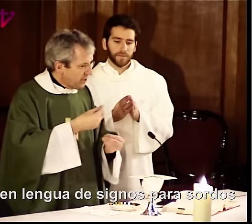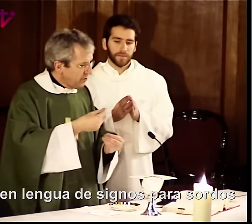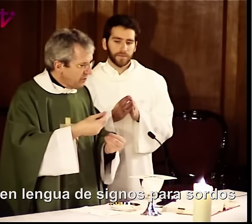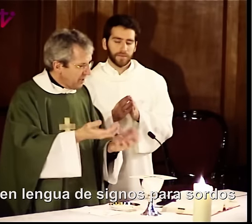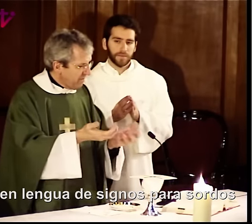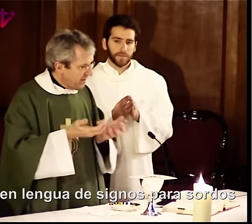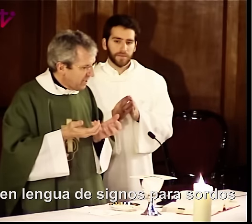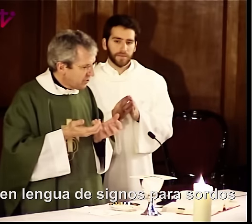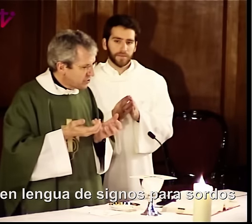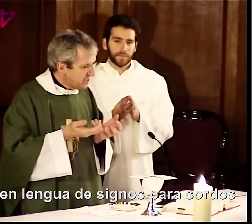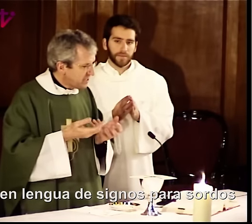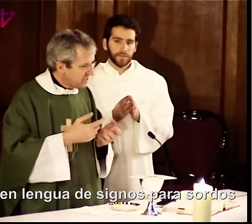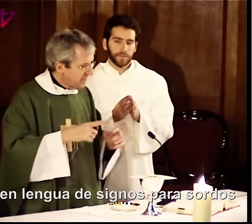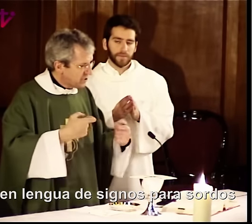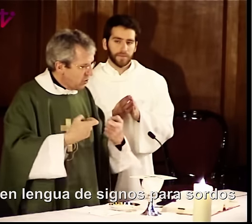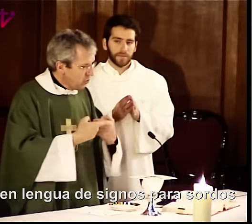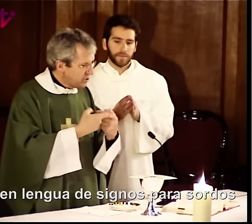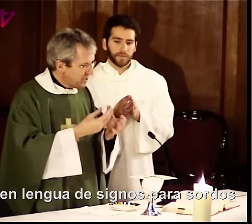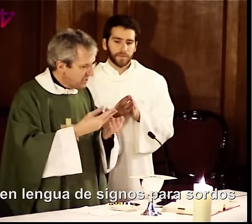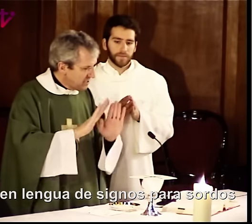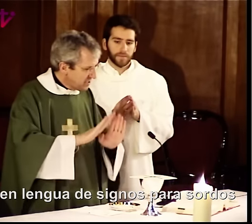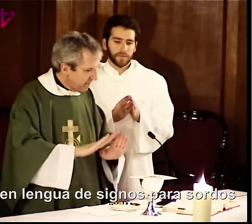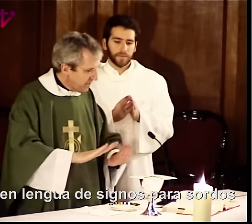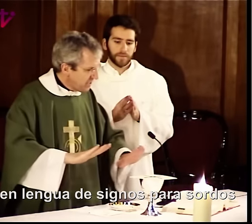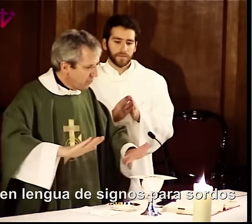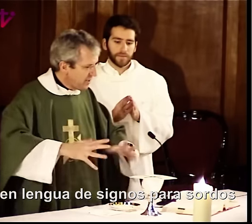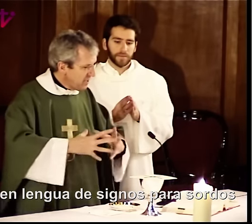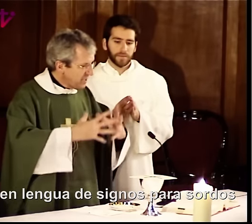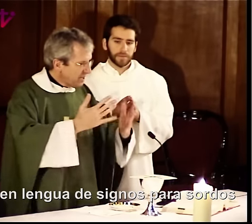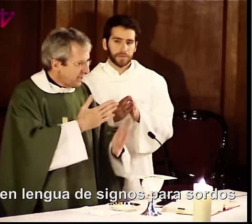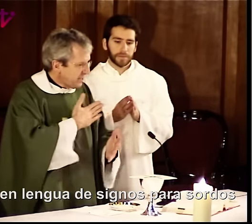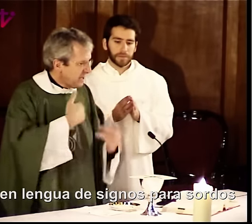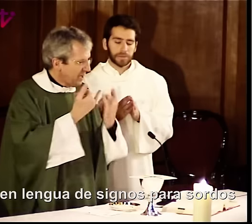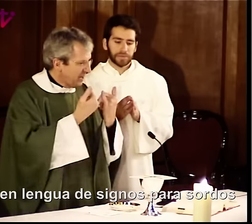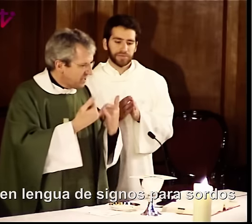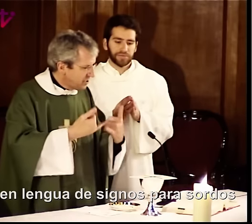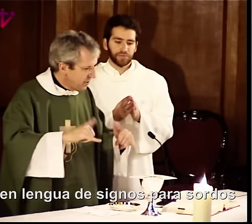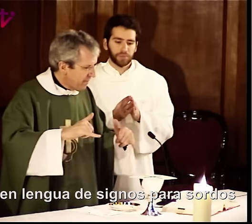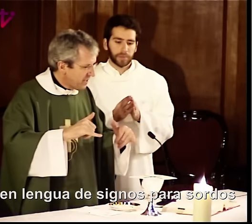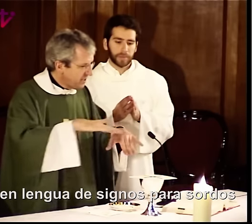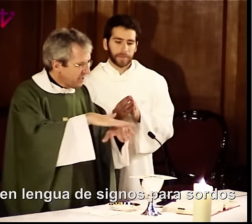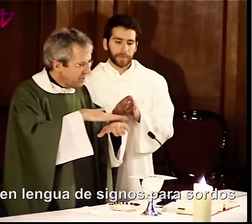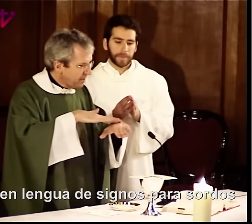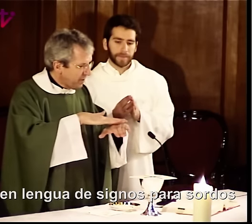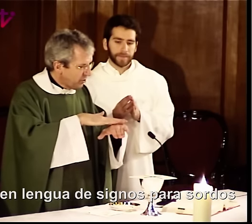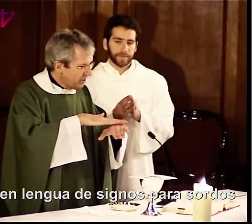acción eficaz consigues que las luchas se apacigüen y crezca el deseo de paz y de perdón, y el